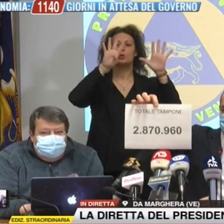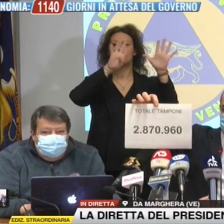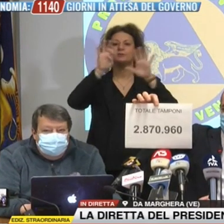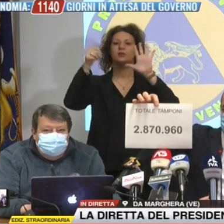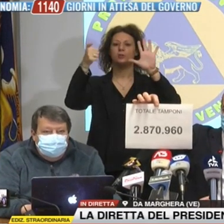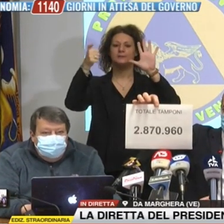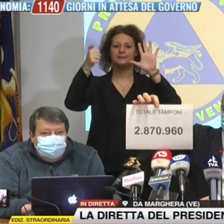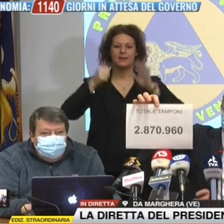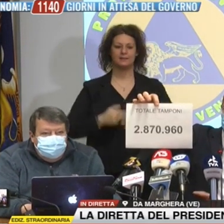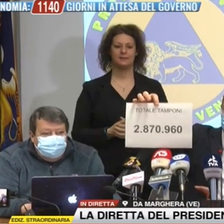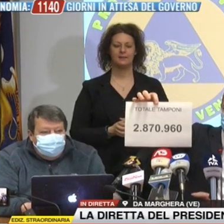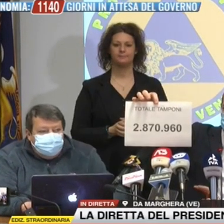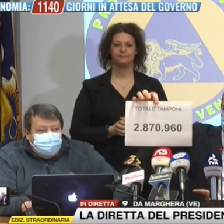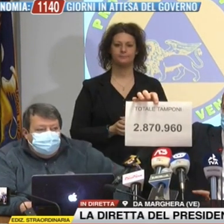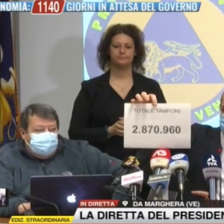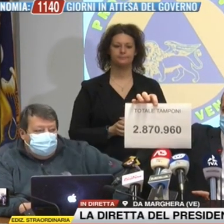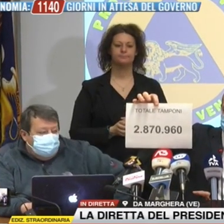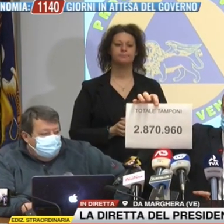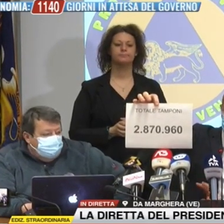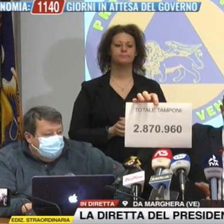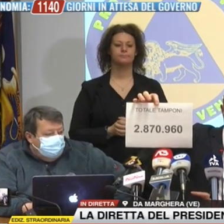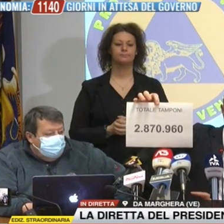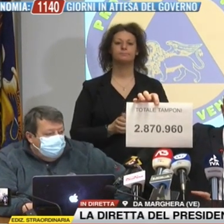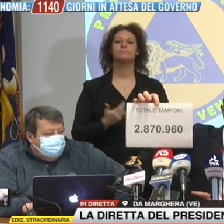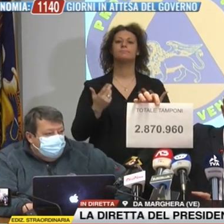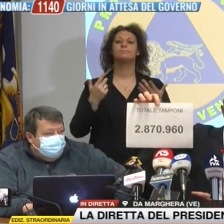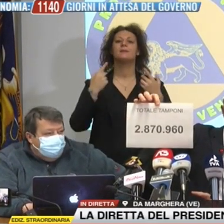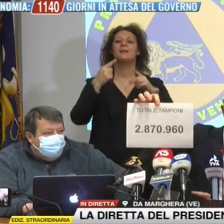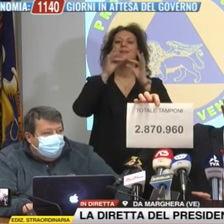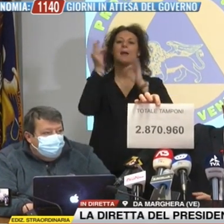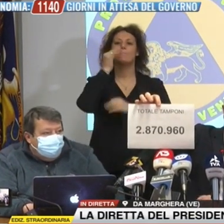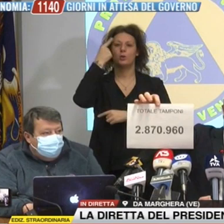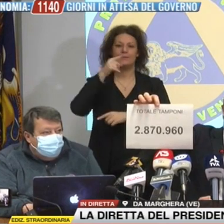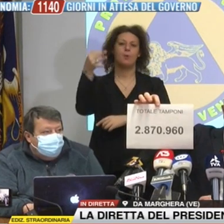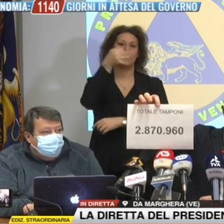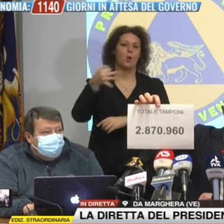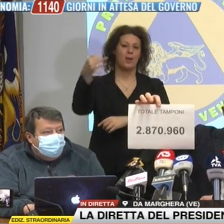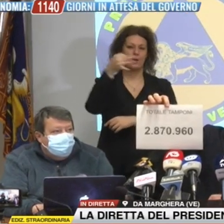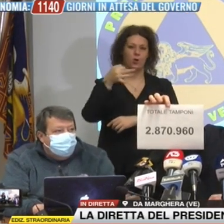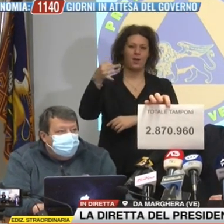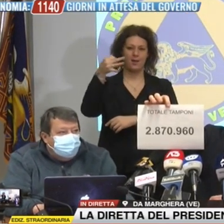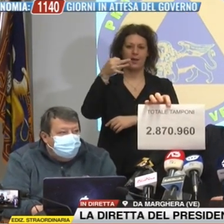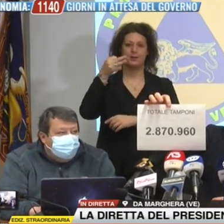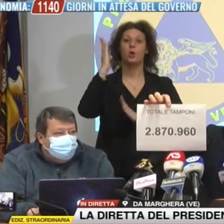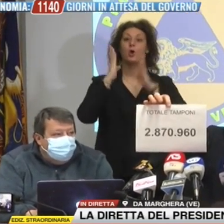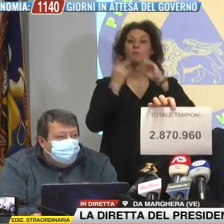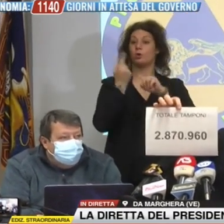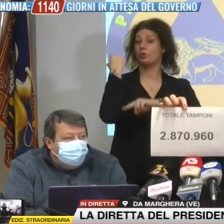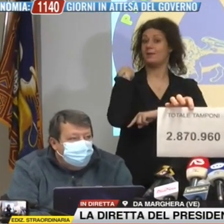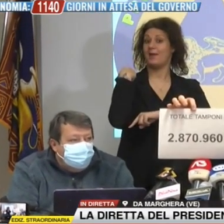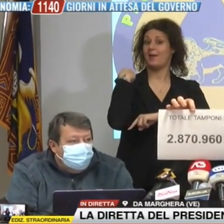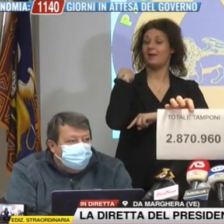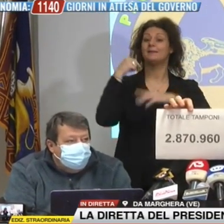2.870.960. Per l'esattezza vi do due dati. Questi sono tamponi molecolari. Esattamente nelle ultime 24 ore abbiamo